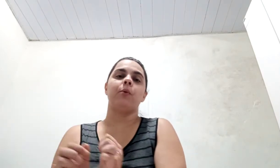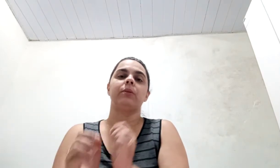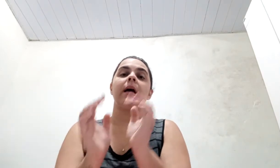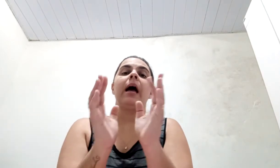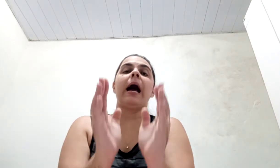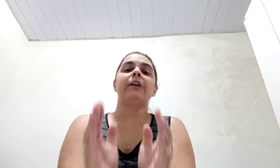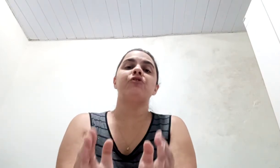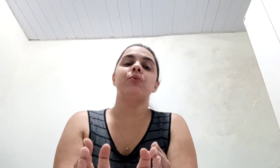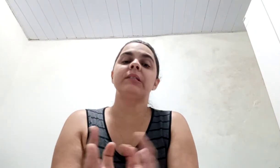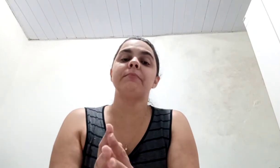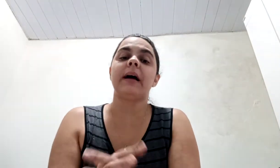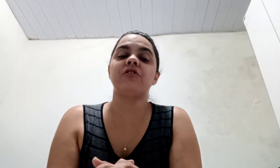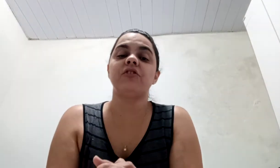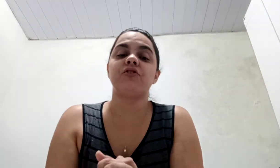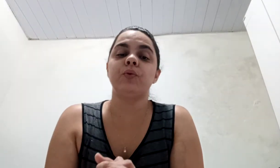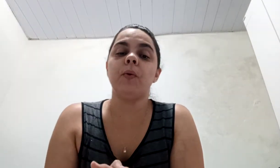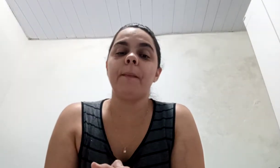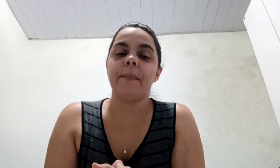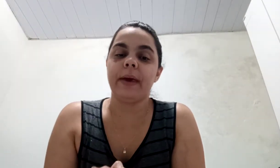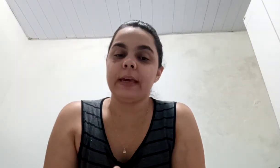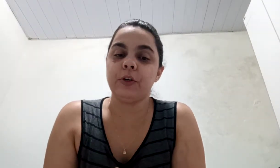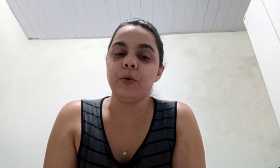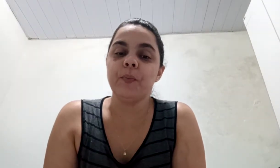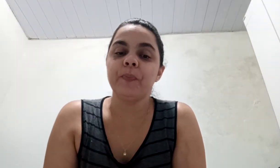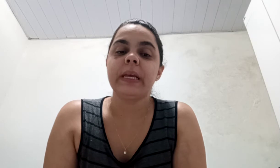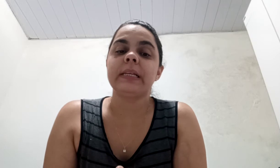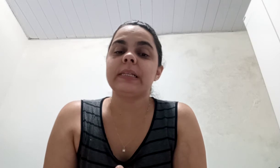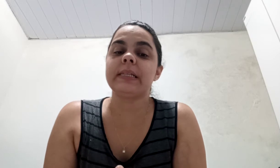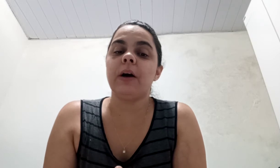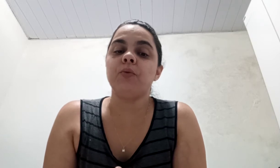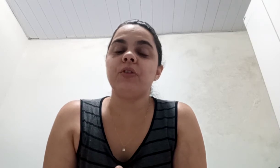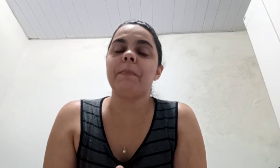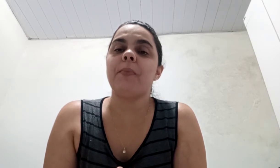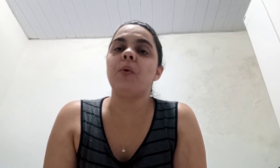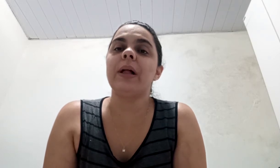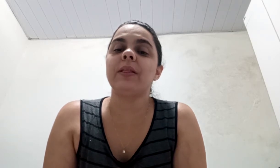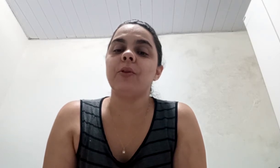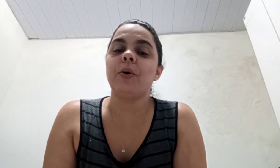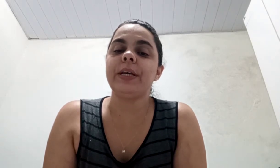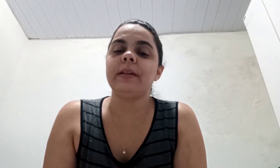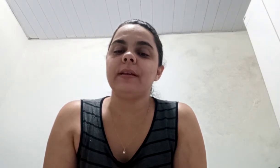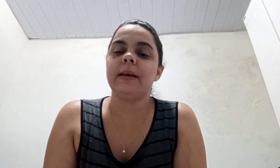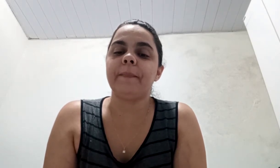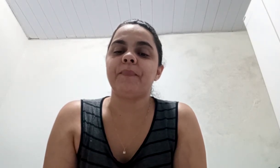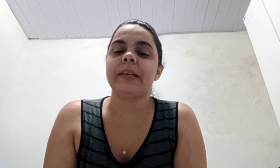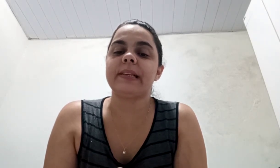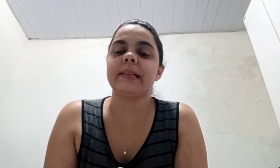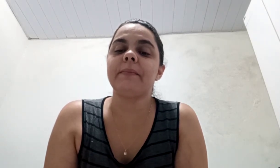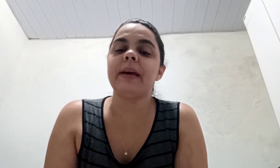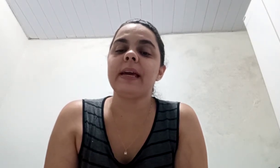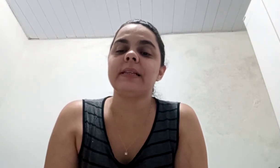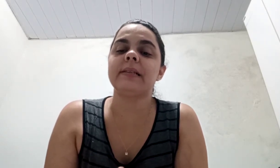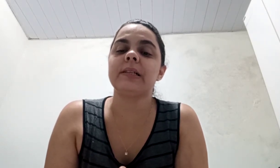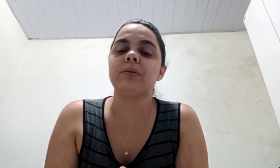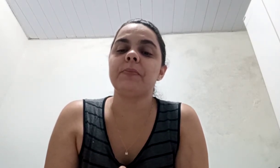ponta. As duas imagens do meio são de boa noite. Exatamente, são de